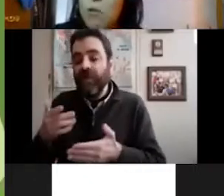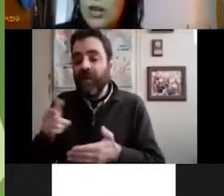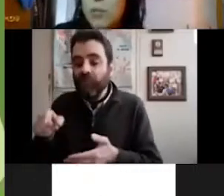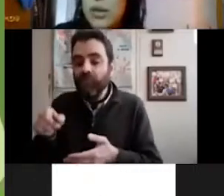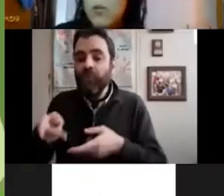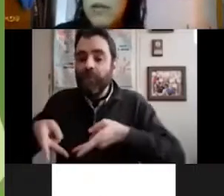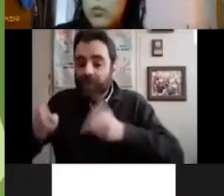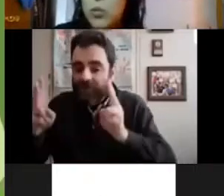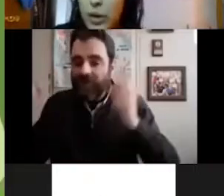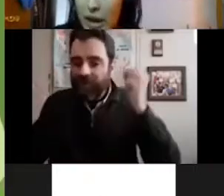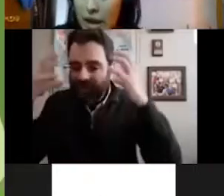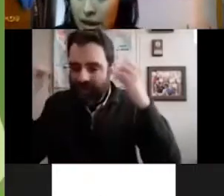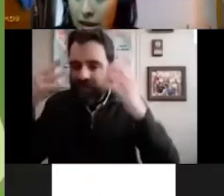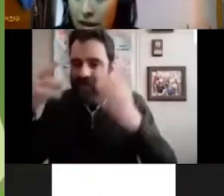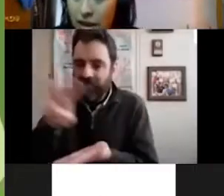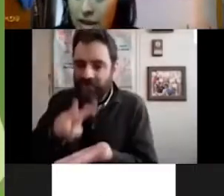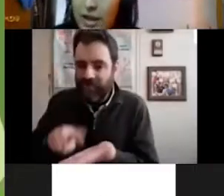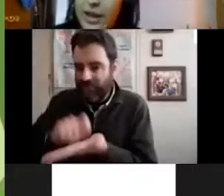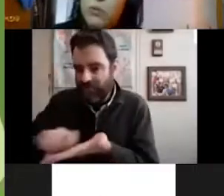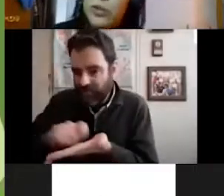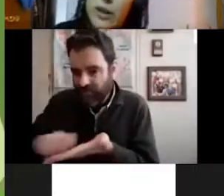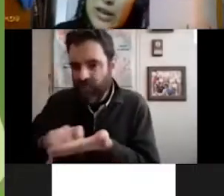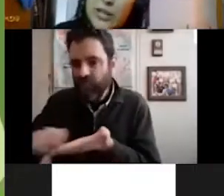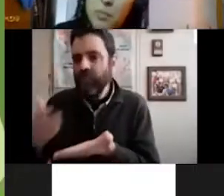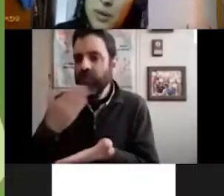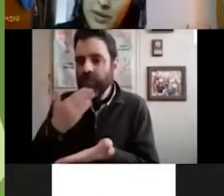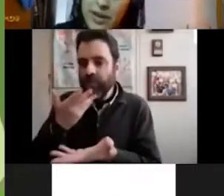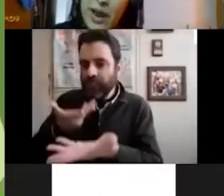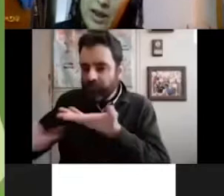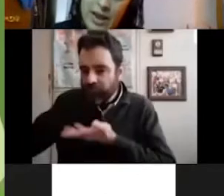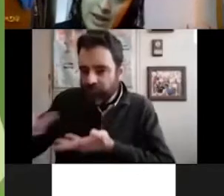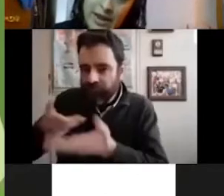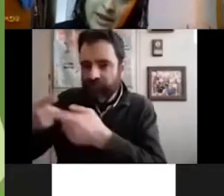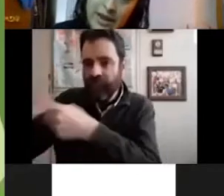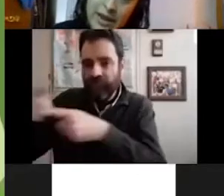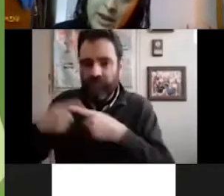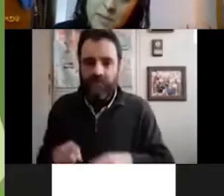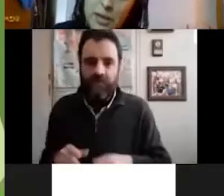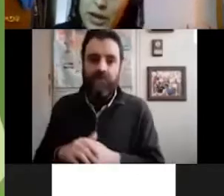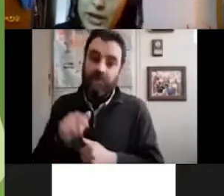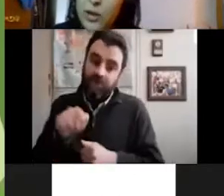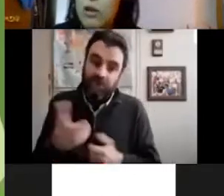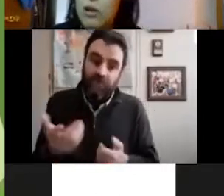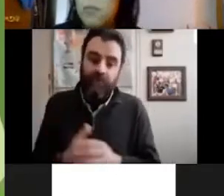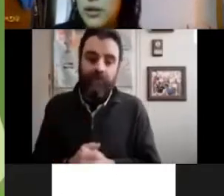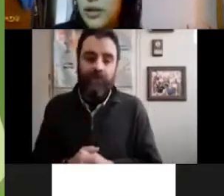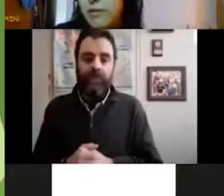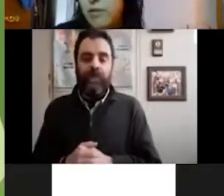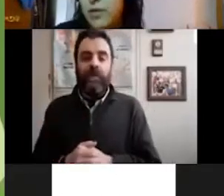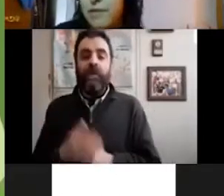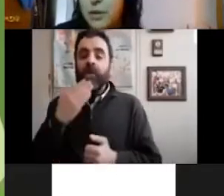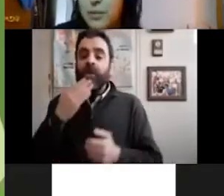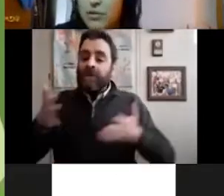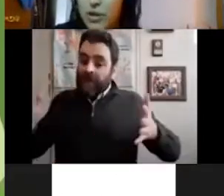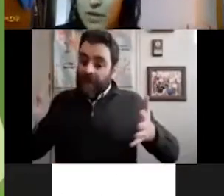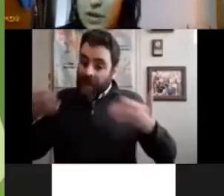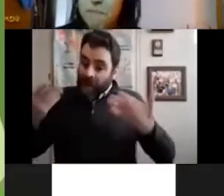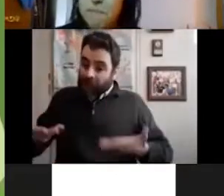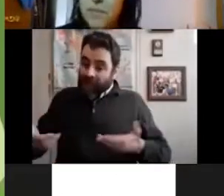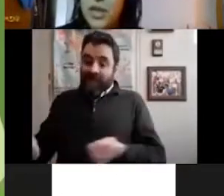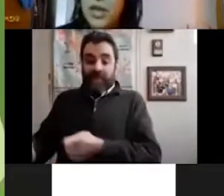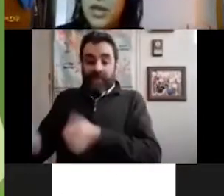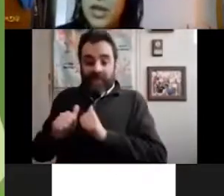También la educación bilingüe bicultural. Es nuestro derecho a aprender a leer el español escrito, a compartir con diferentes personas,